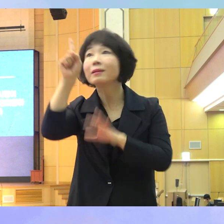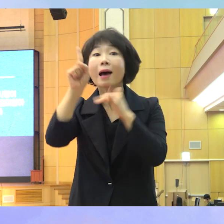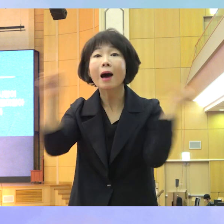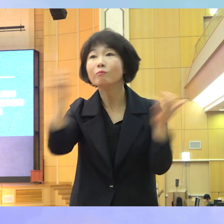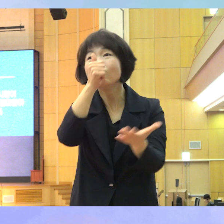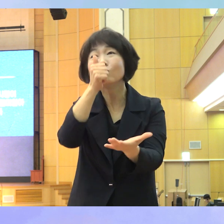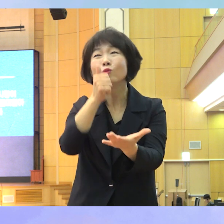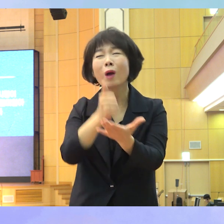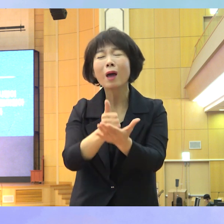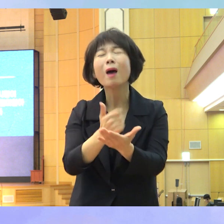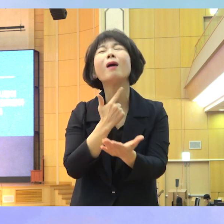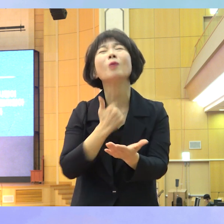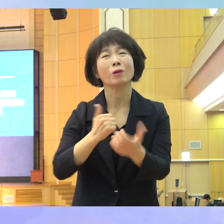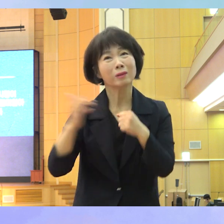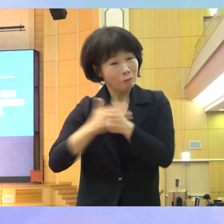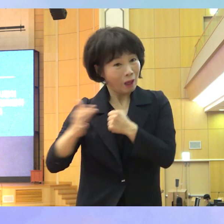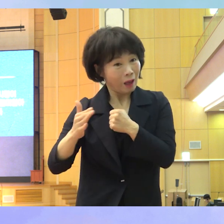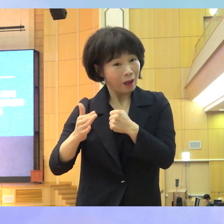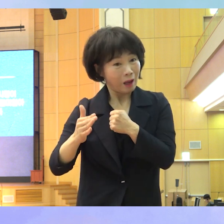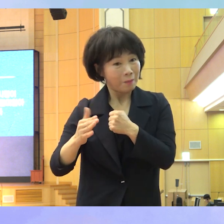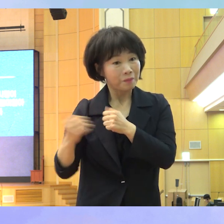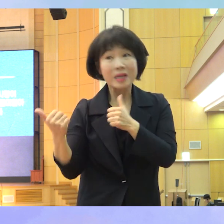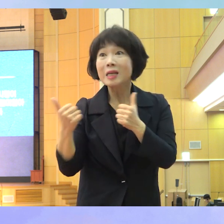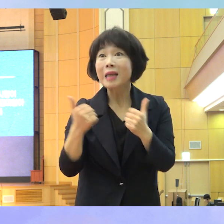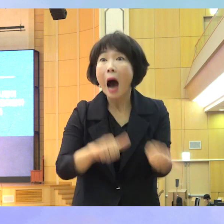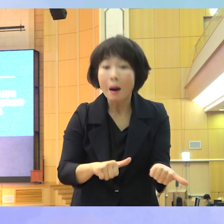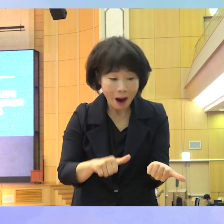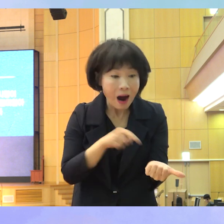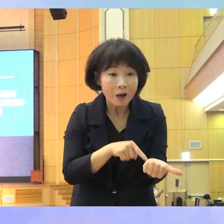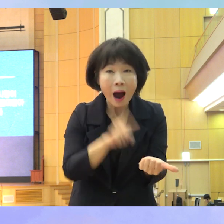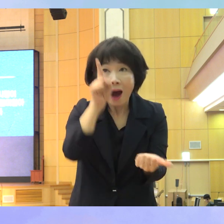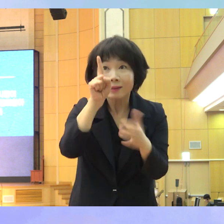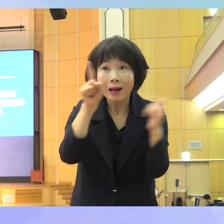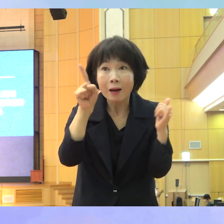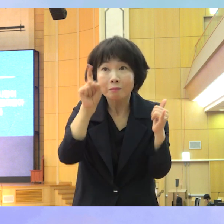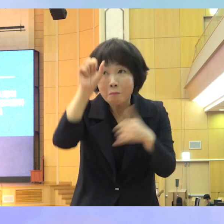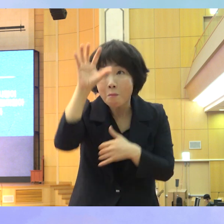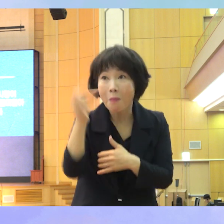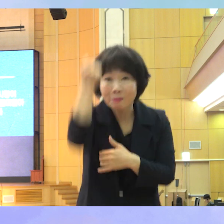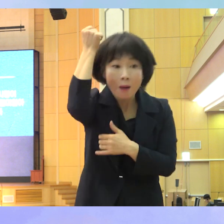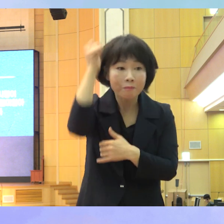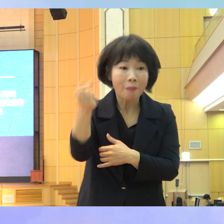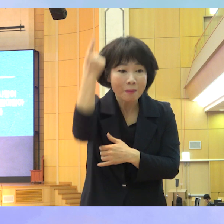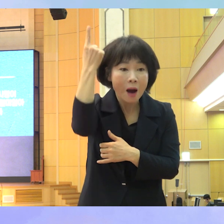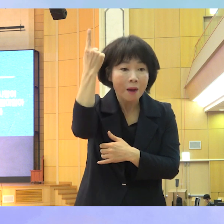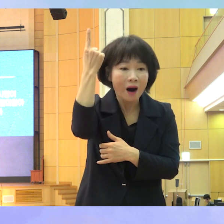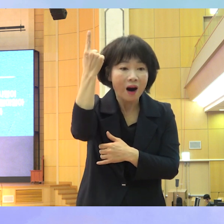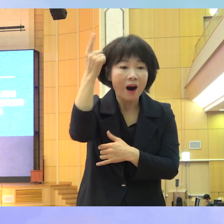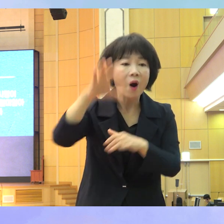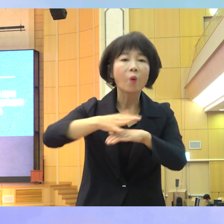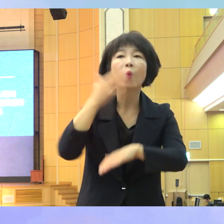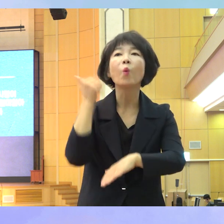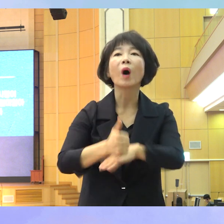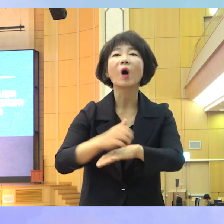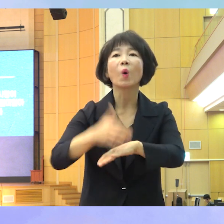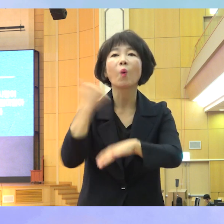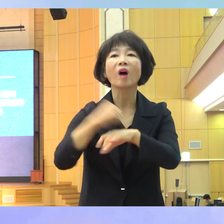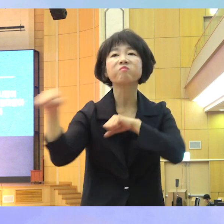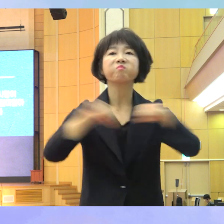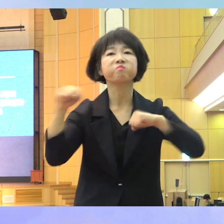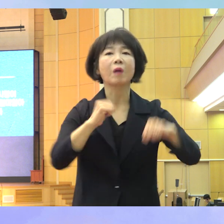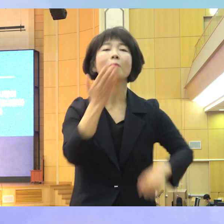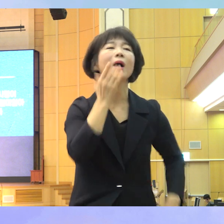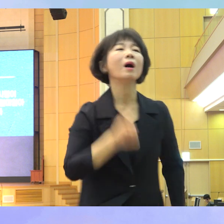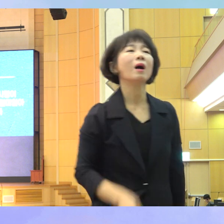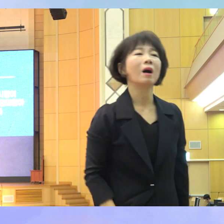한 사람의 범죄를 인하여 사망이 그 한 사람으로 말미암아 무슨 노릇을 했지요? 왕노릇 했대요.